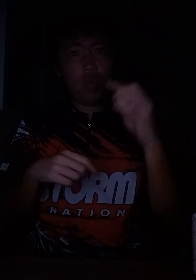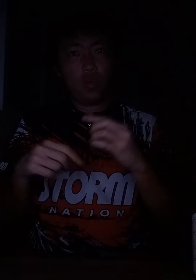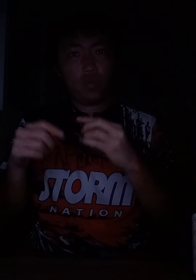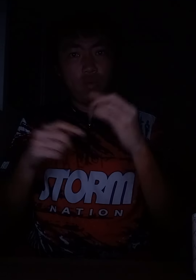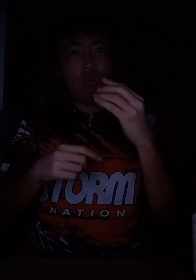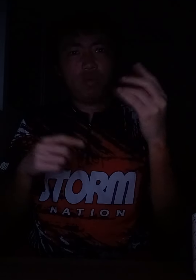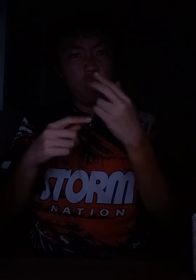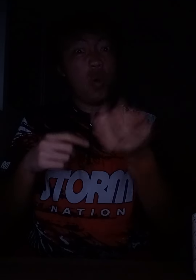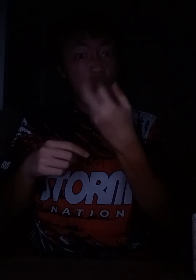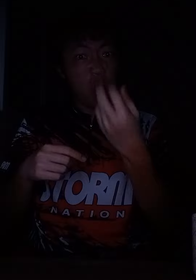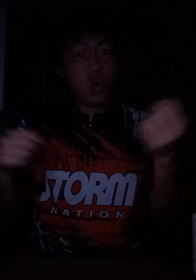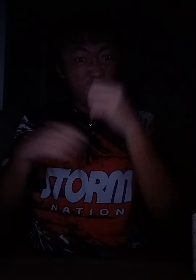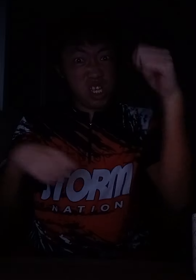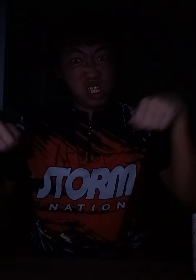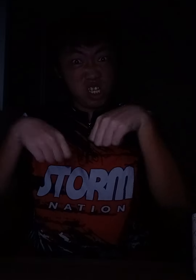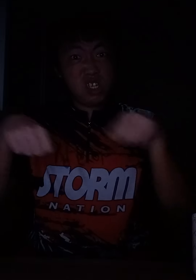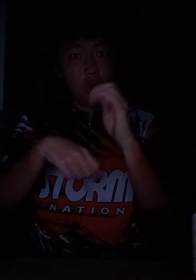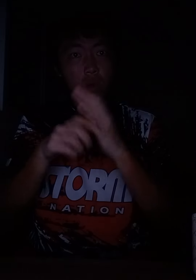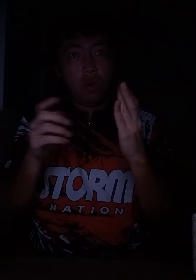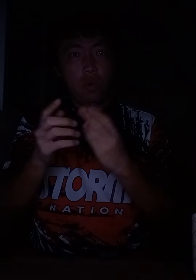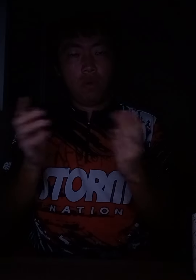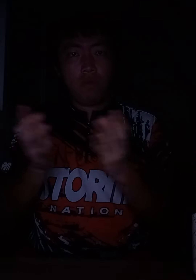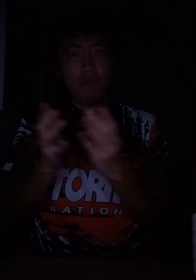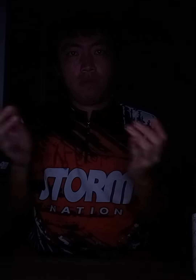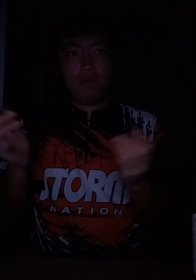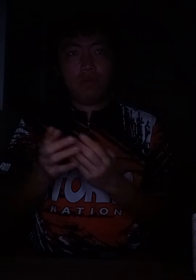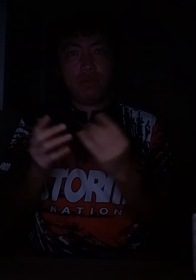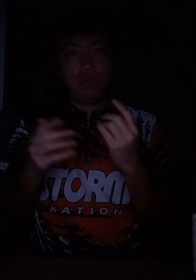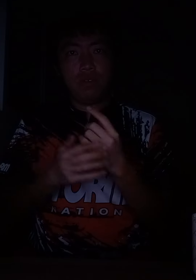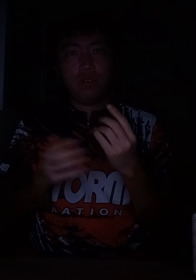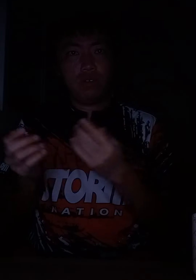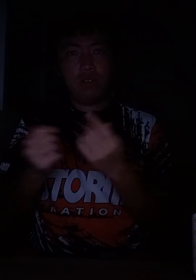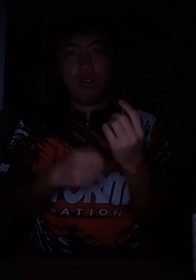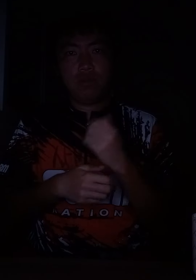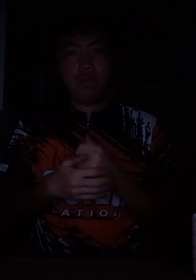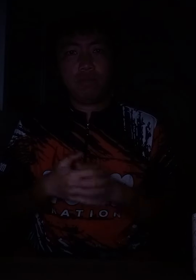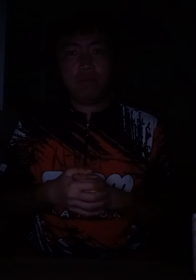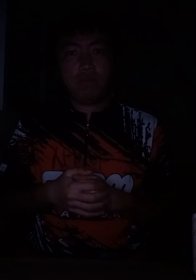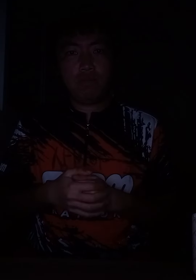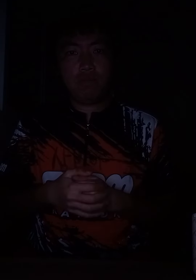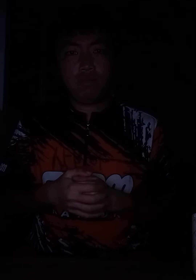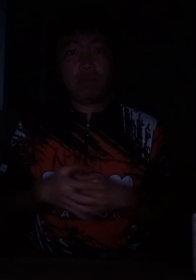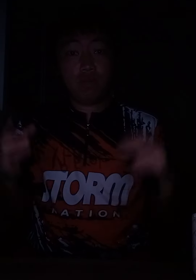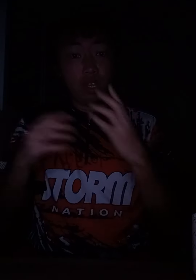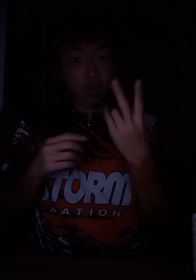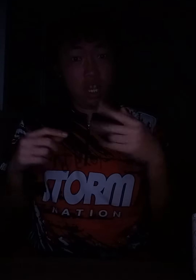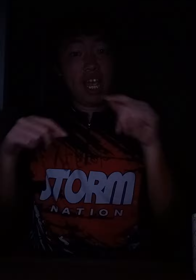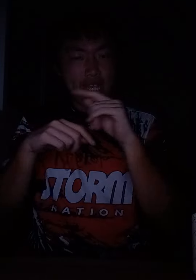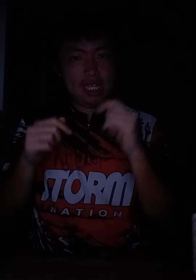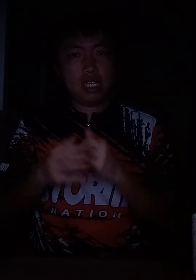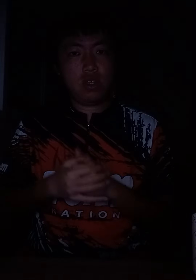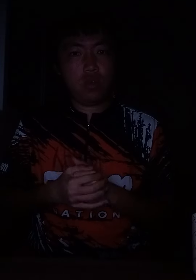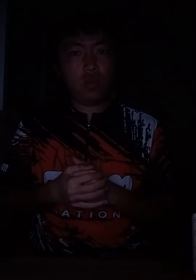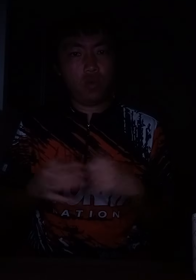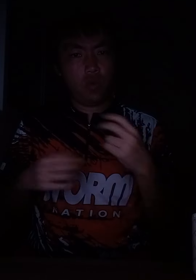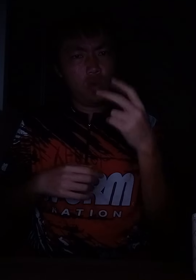욕을 하고 난동을 부린다는 신고가 역내 고객안전실로 접수됐습니다. 30대 남성 A씨는 70대 남성